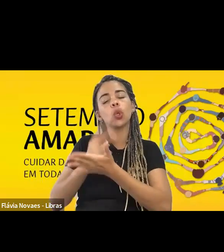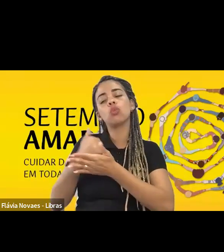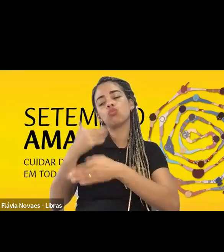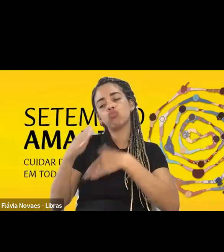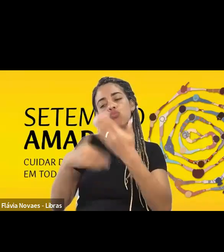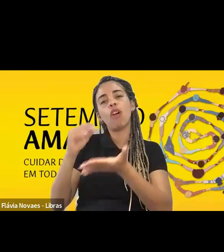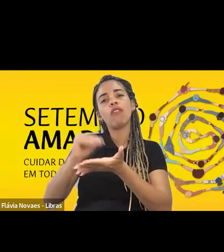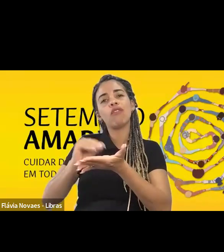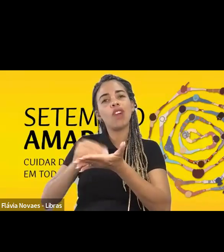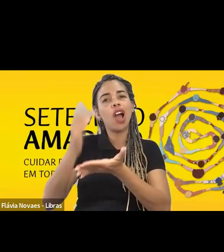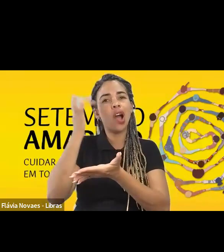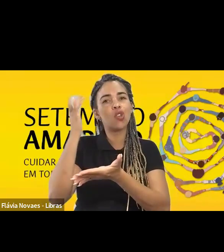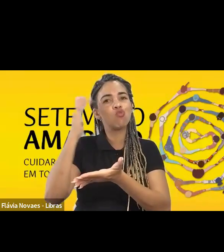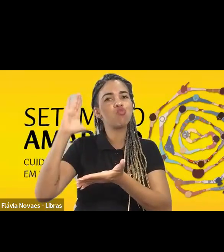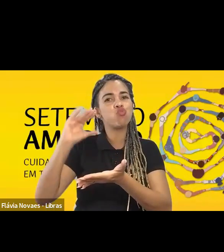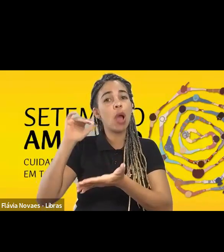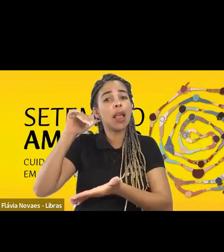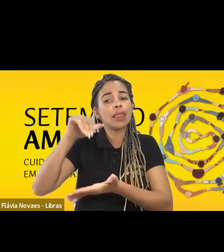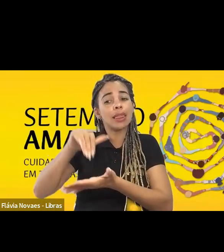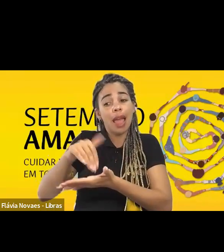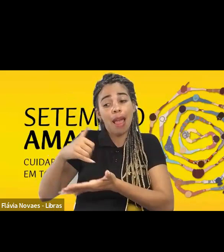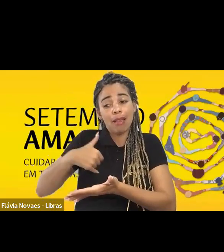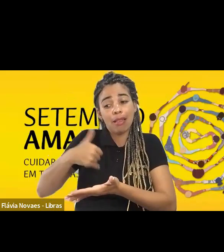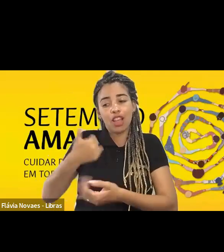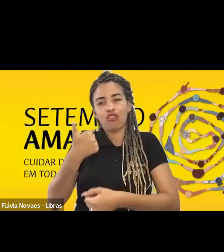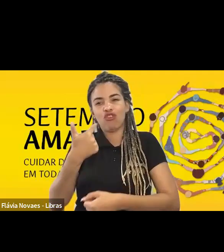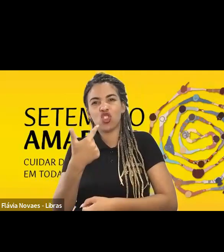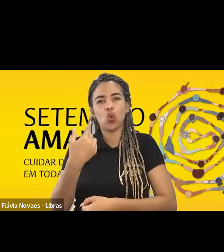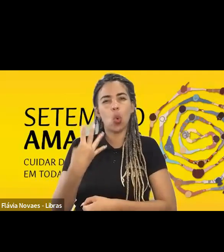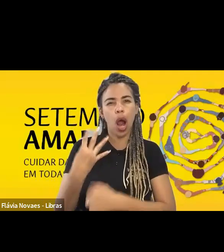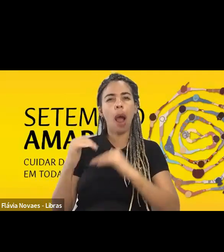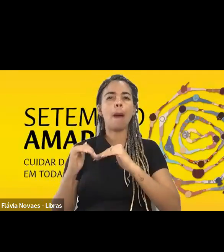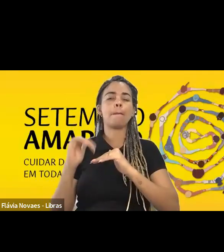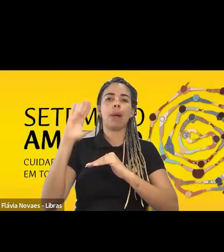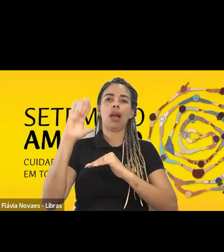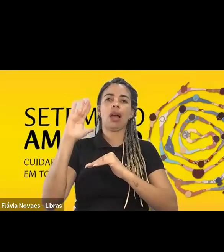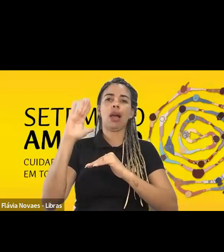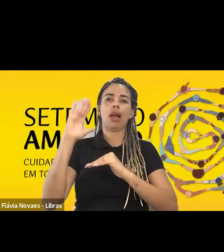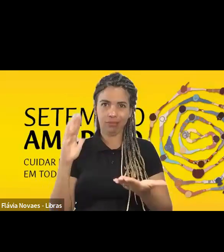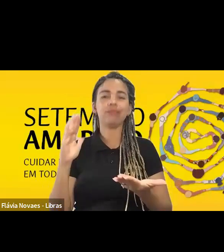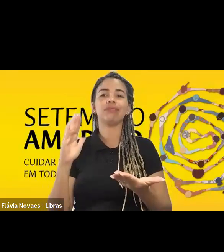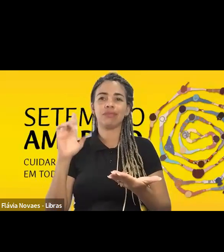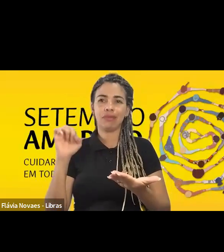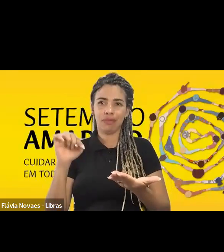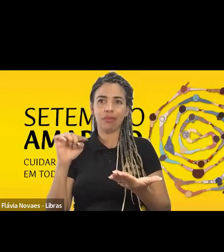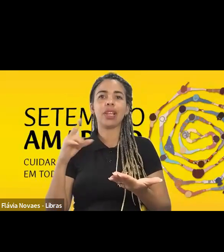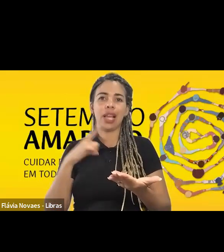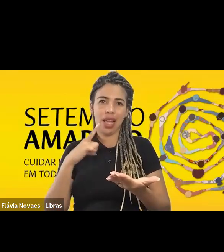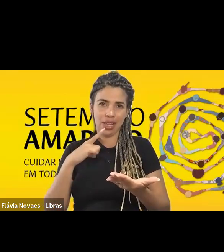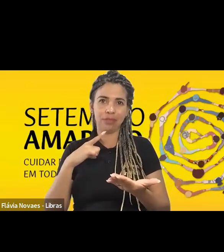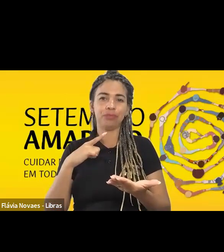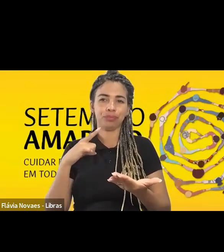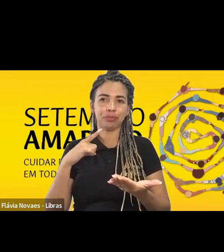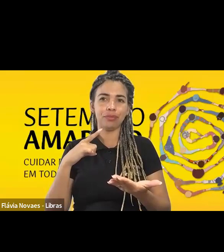imaturidade até essa fase inicial da idade adulta, ou até como, né, já entender alguns autores, essa fase final da adolescência que vai estar